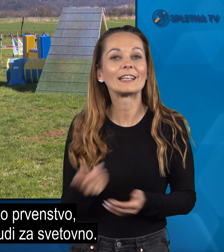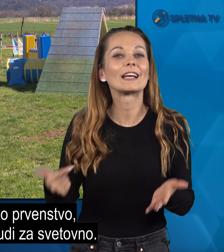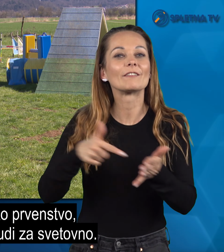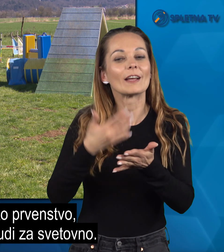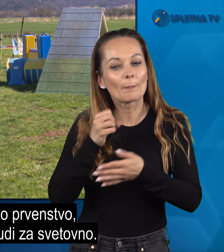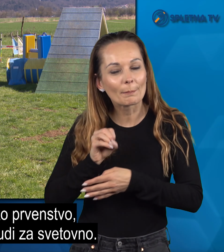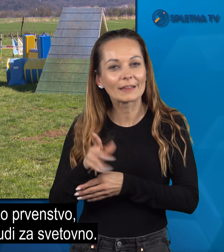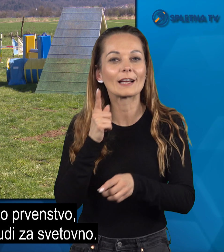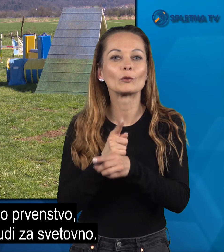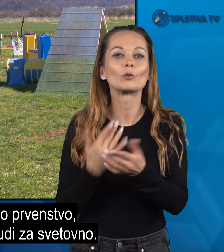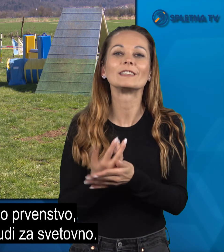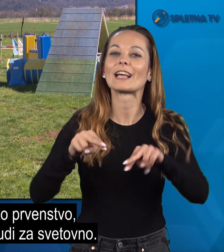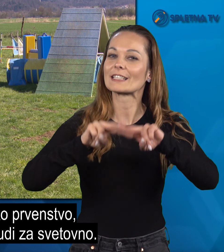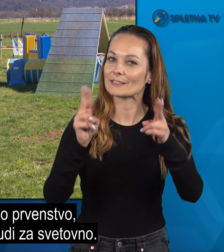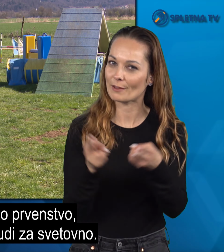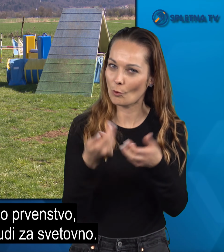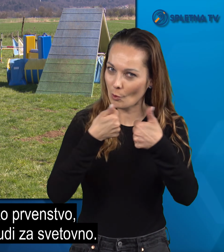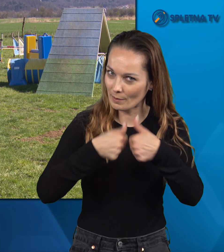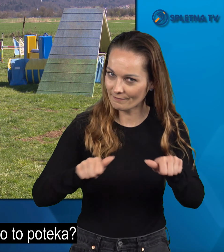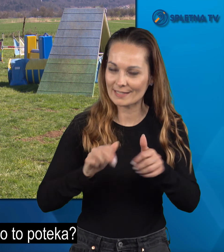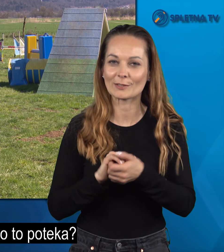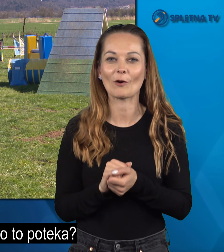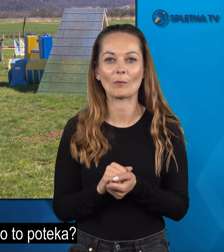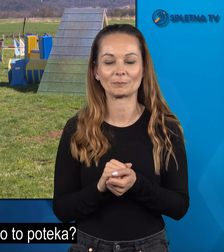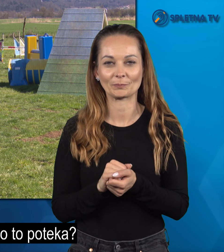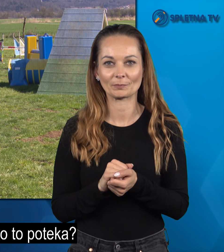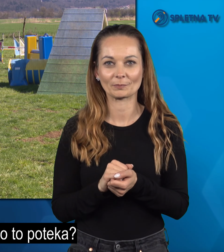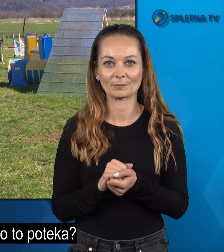leta 2015 tudi za svetovno.